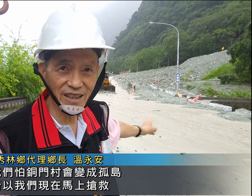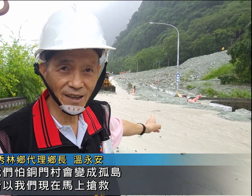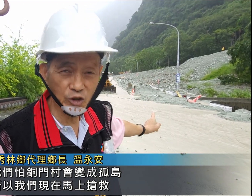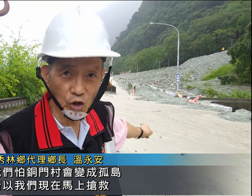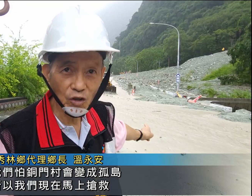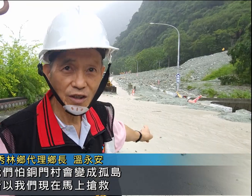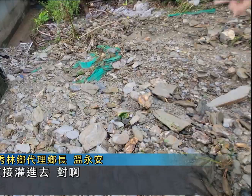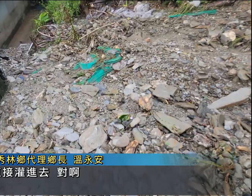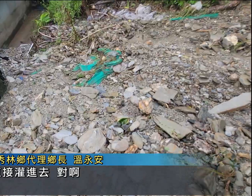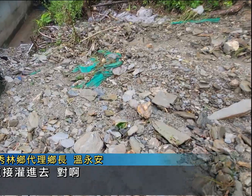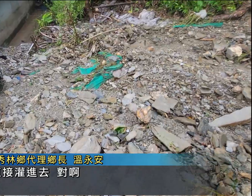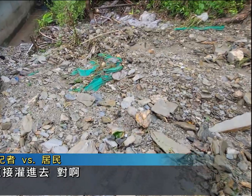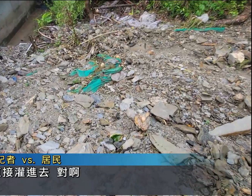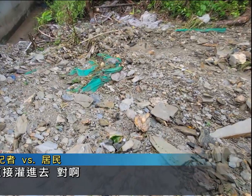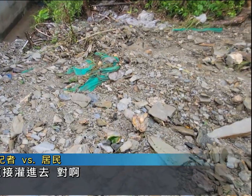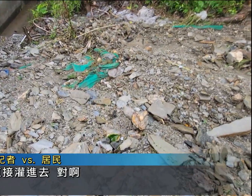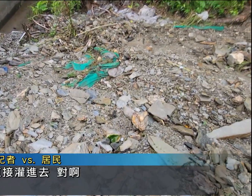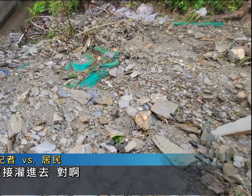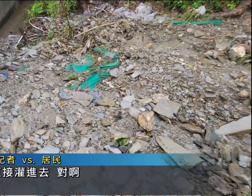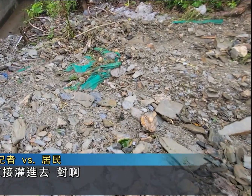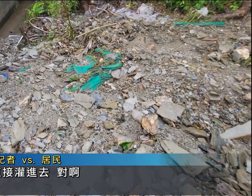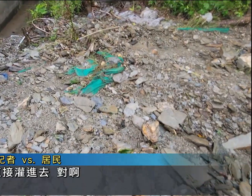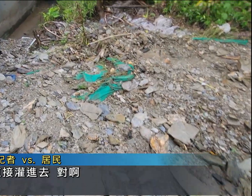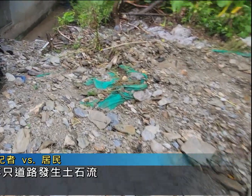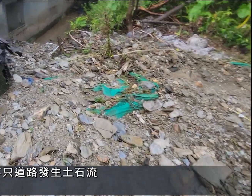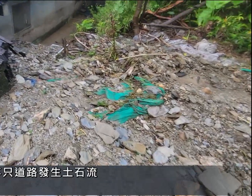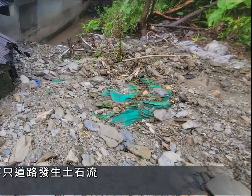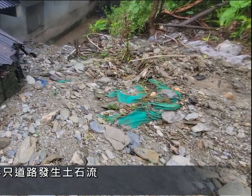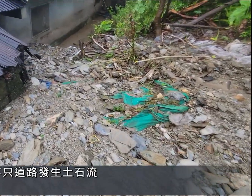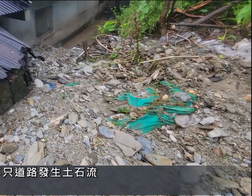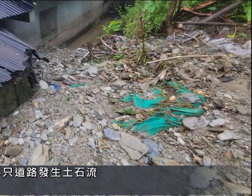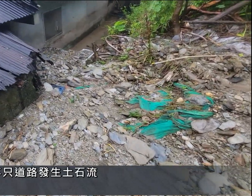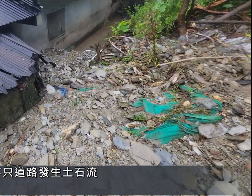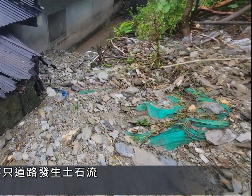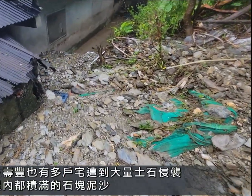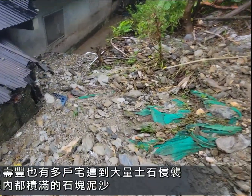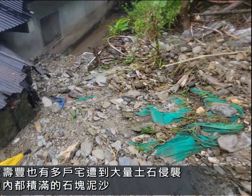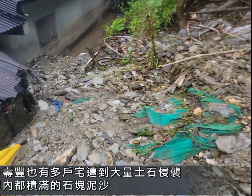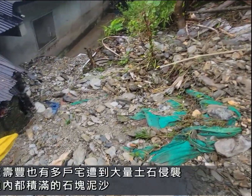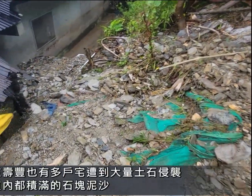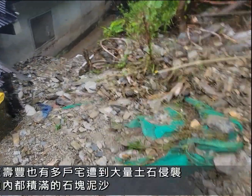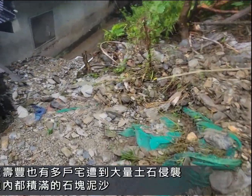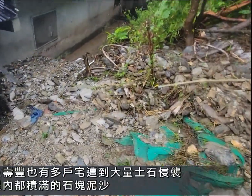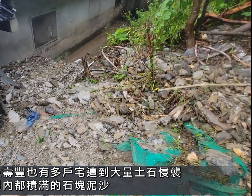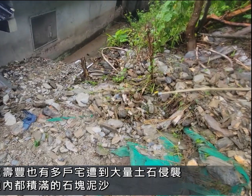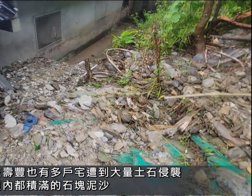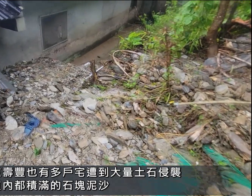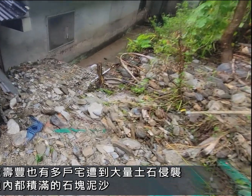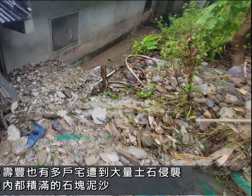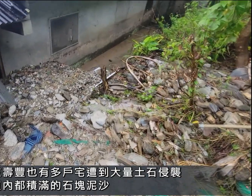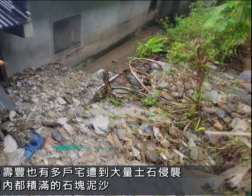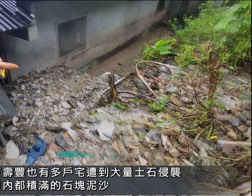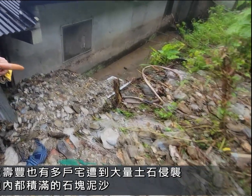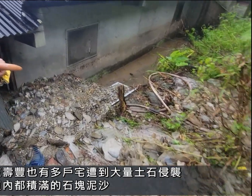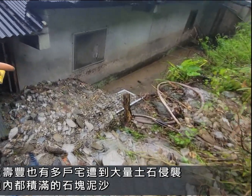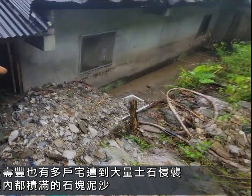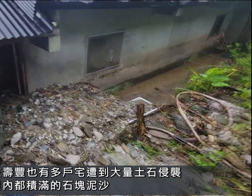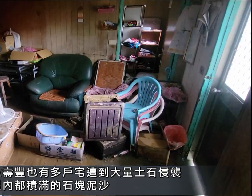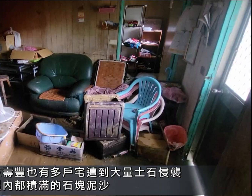抢救， 直接灌进去。 对呀， 不止道路发生土石流，在受风也有多户民宅遭到大量土石侵袭，屋内都堆